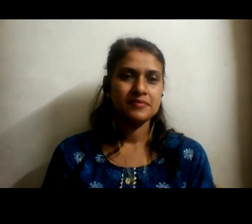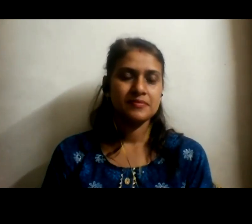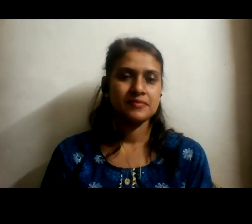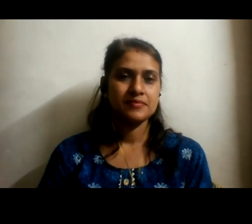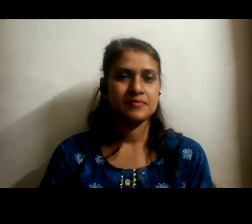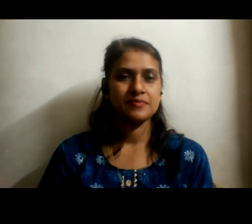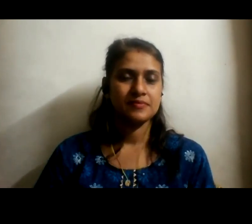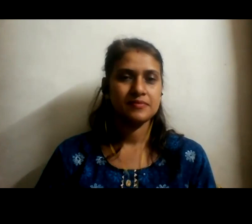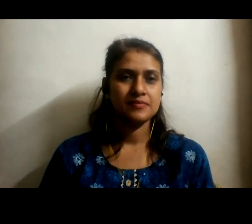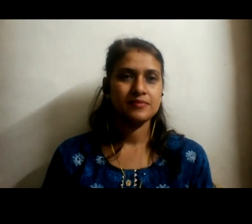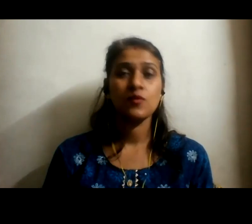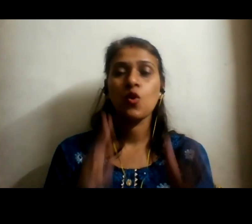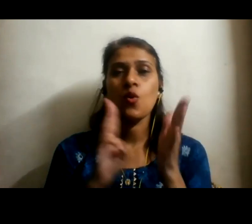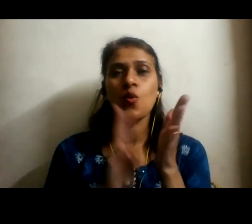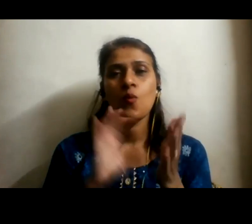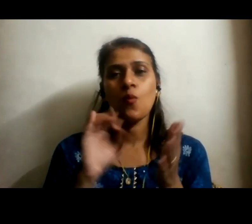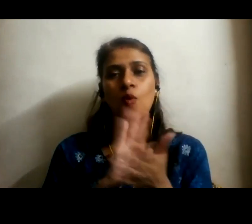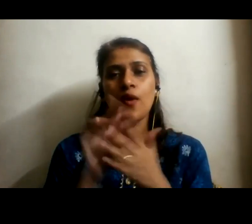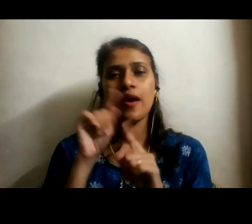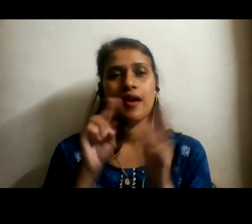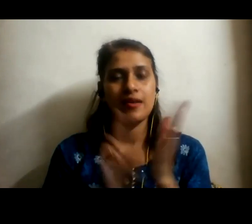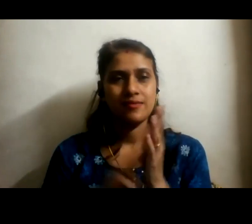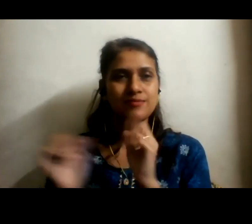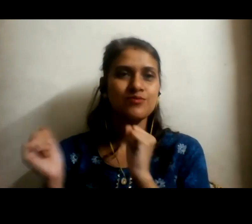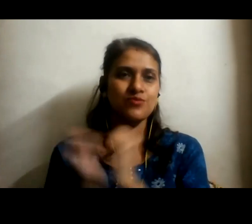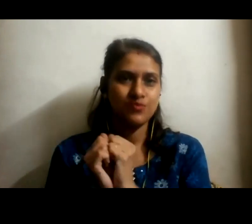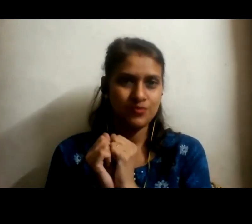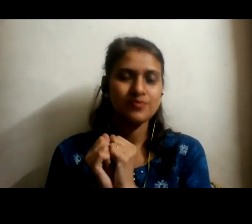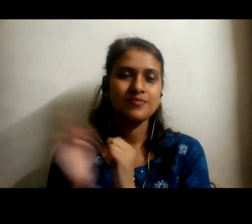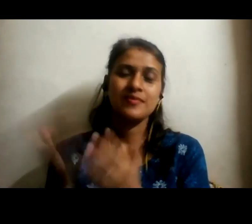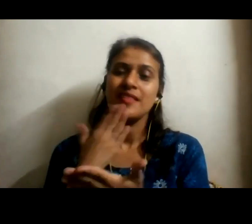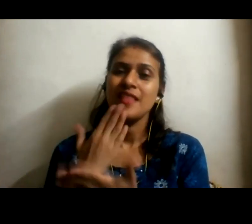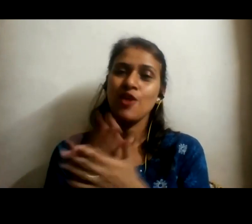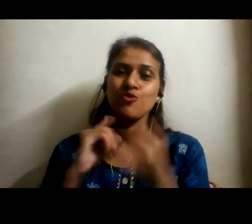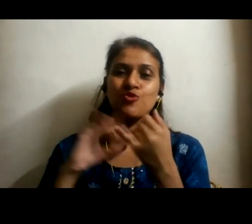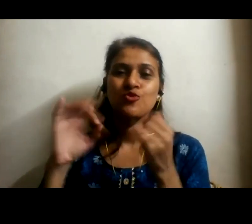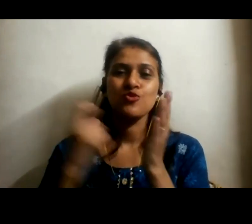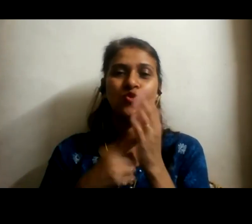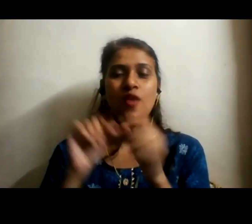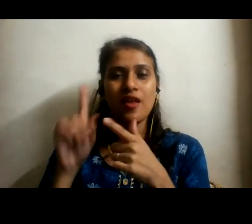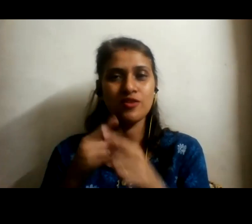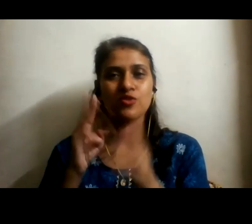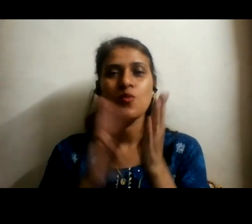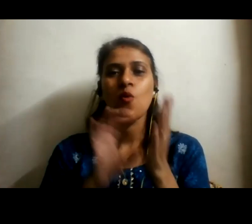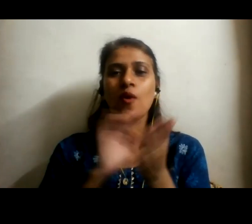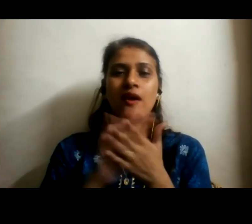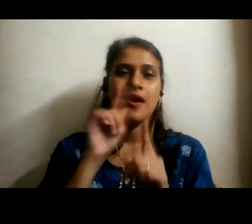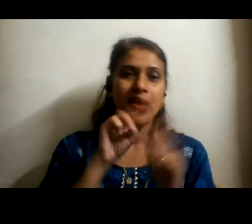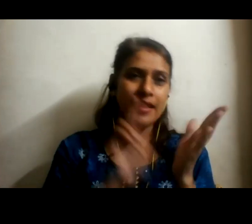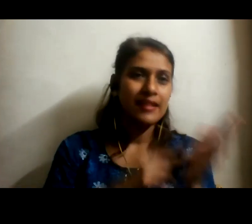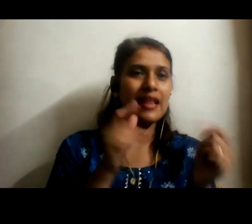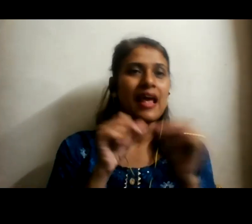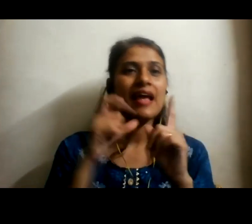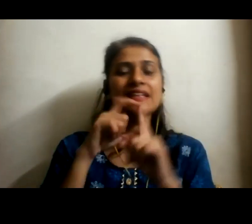माय कलीग मोइन हु इज आल्सो हियर, एंड सो थैंक यू सूरज, मोइन एंड आदित्य एंड द